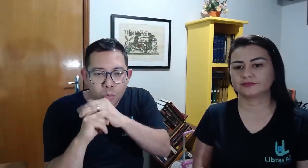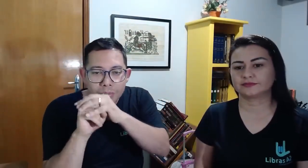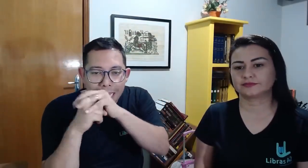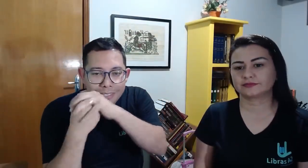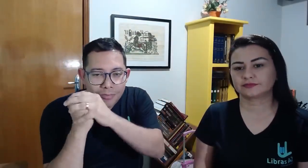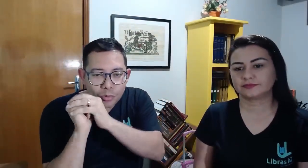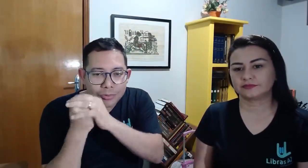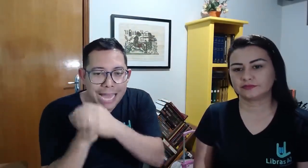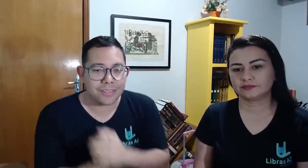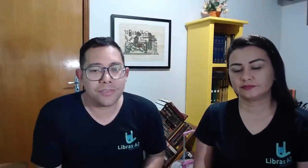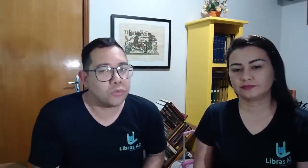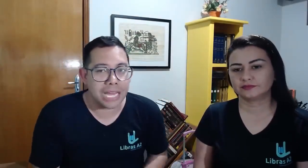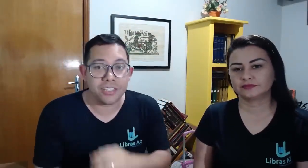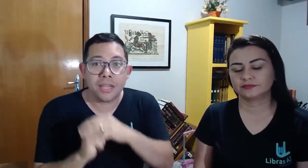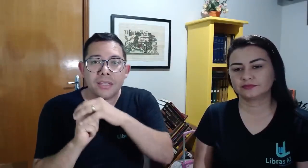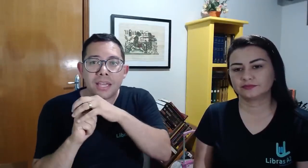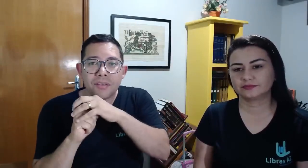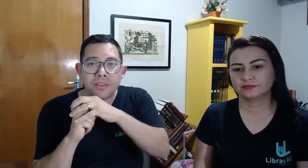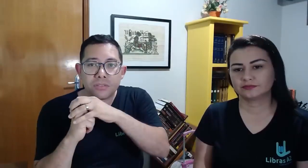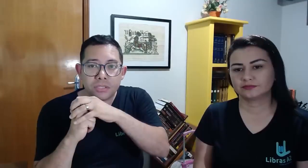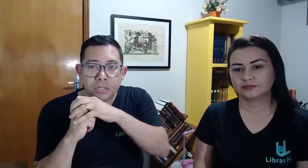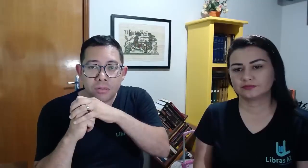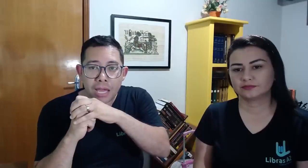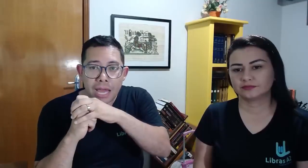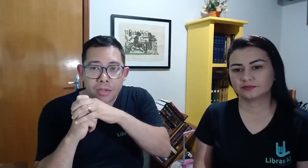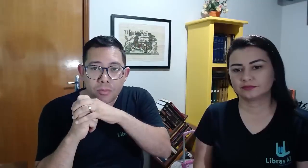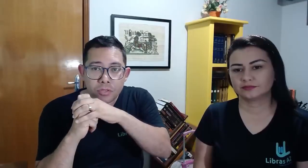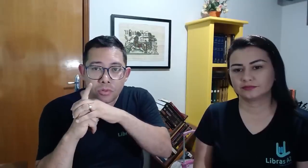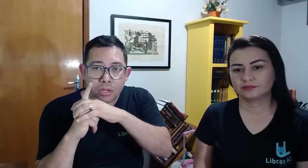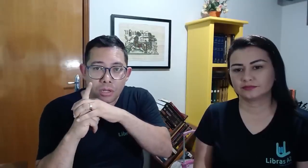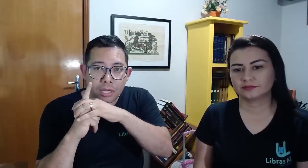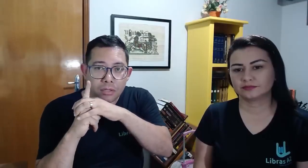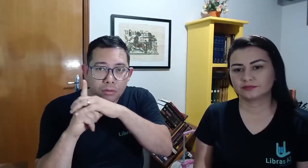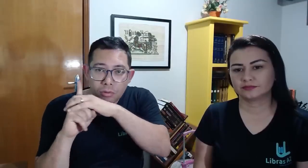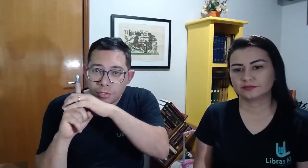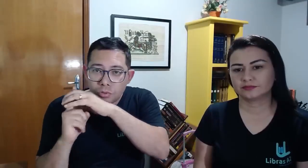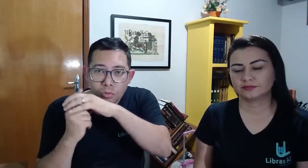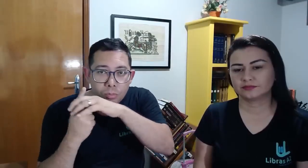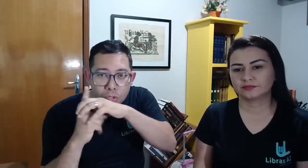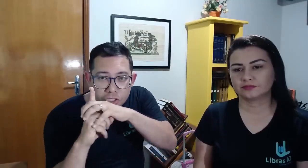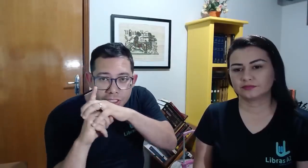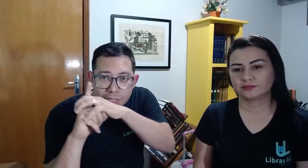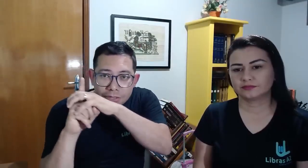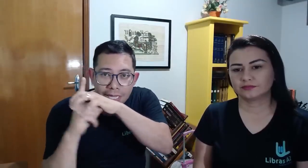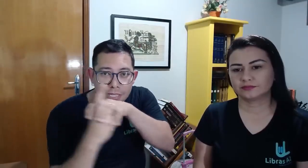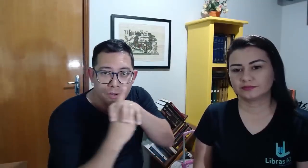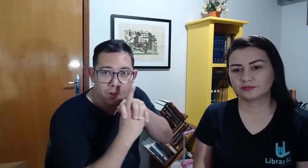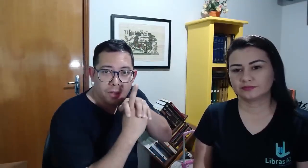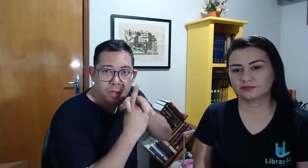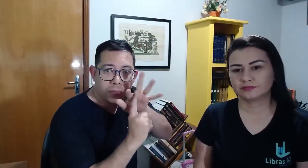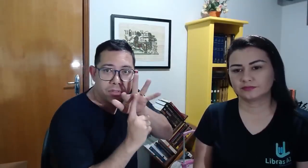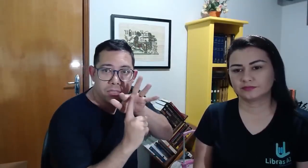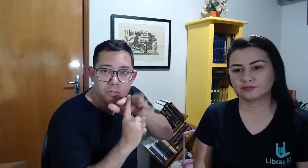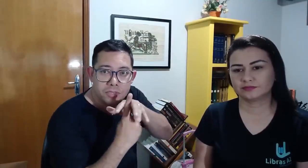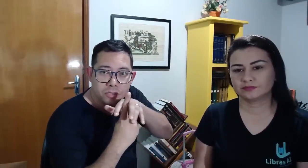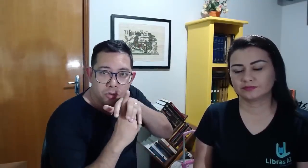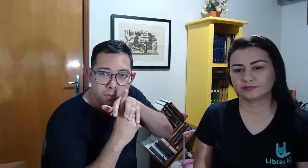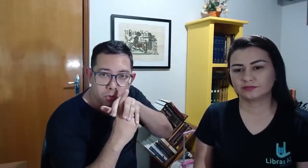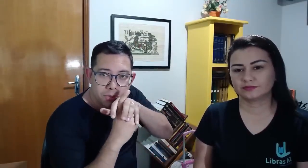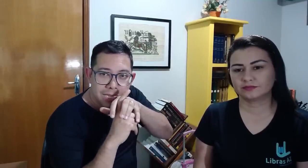Dificuldade. E ela faz, ó, então, aí começou, ó, aqui, ó, começou o brotinho sair, ó. Pois entre os dedos, começou a